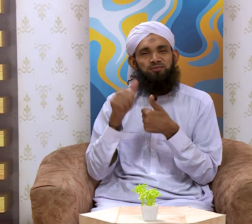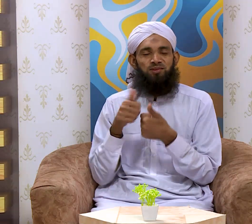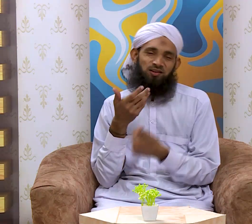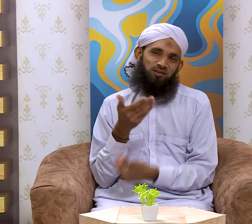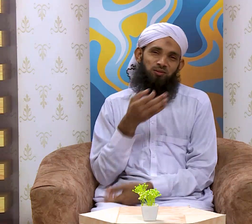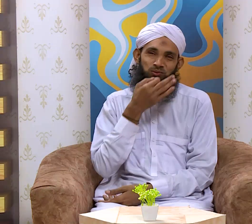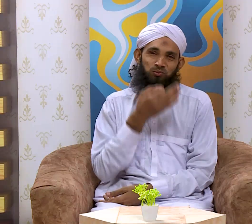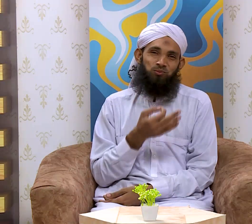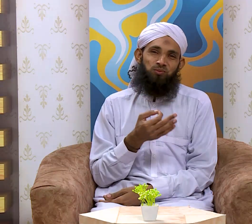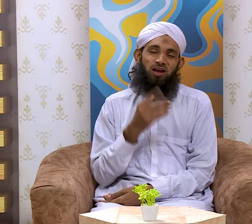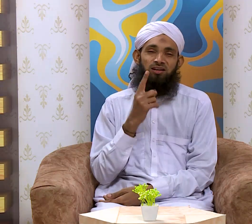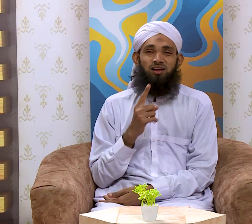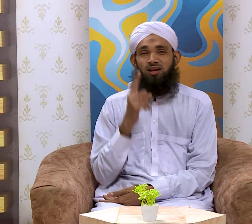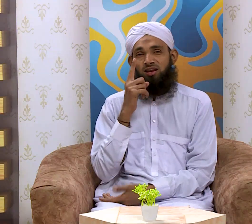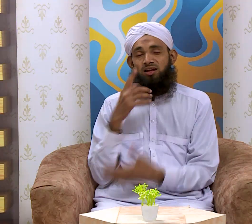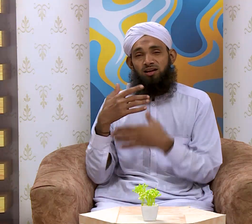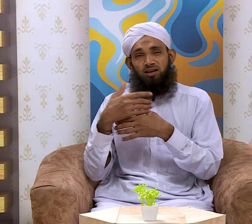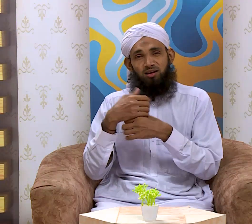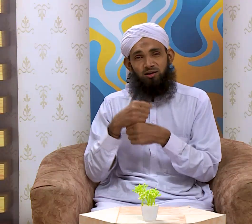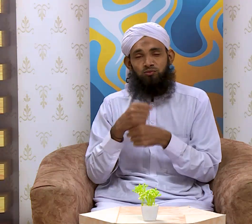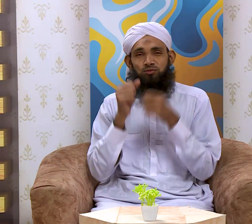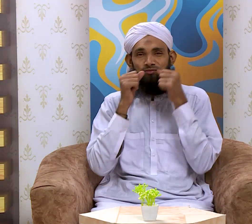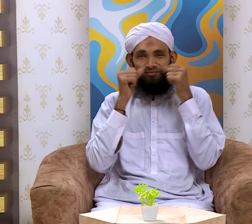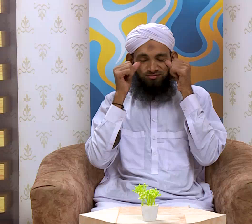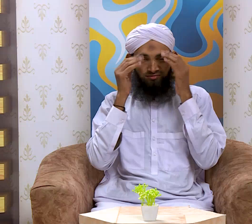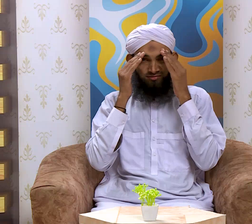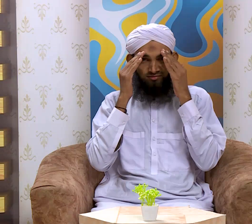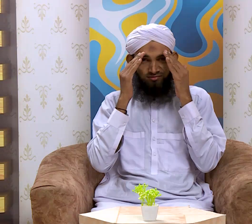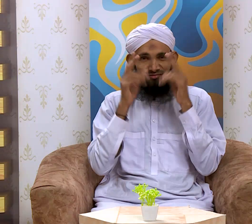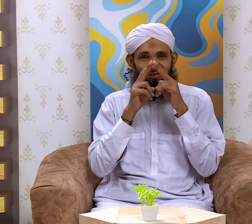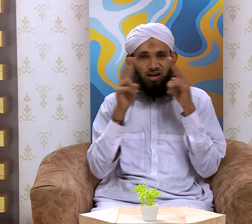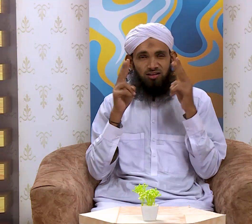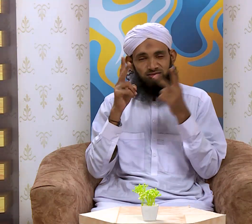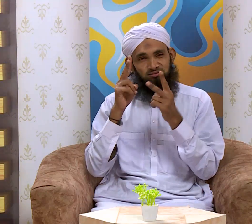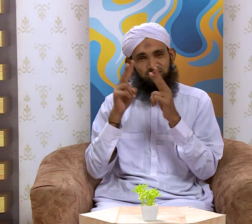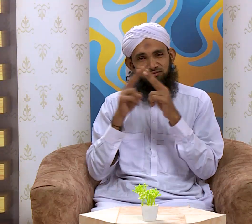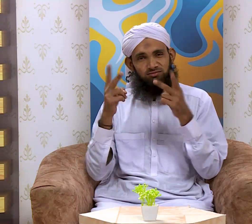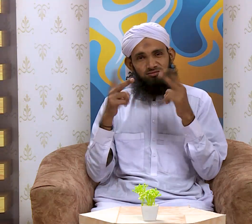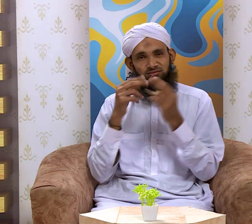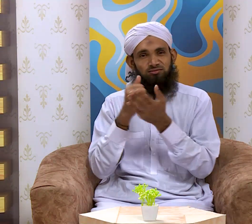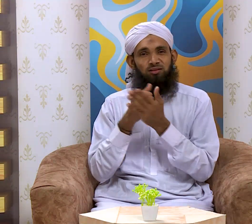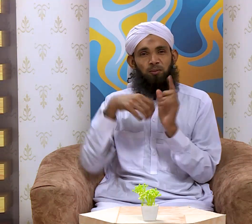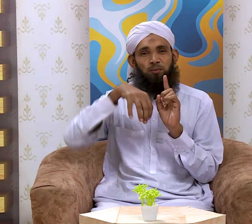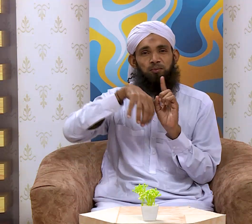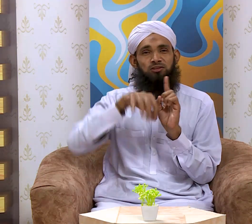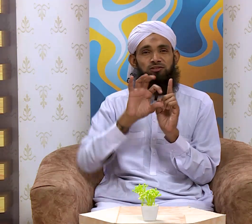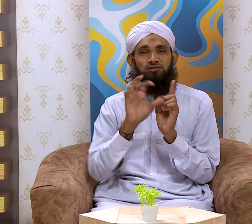اللہ اکبر۔ اللہ کریم ہم سب کو درود پاک کی کثرت کی توفیق اور سعادت نصیب فرمائے۔ مدنی چینل کے ناظرین،